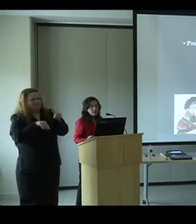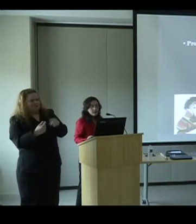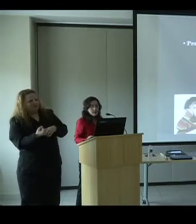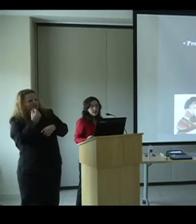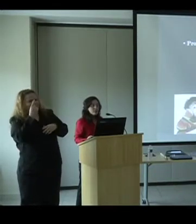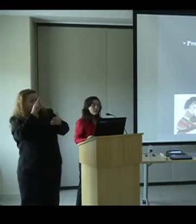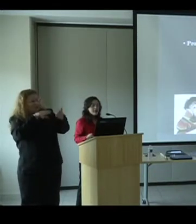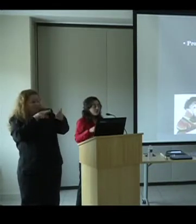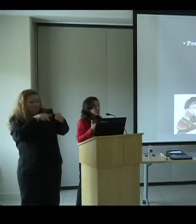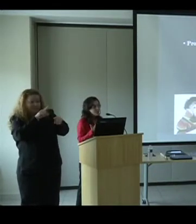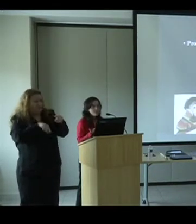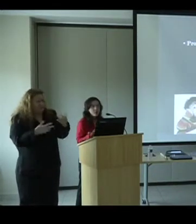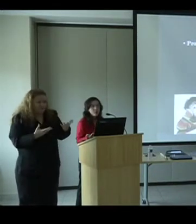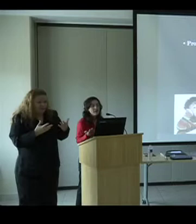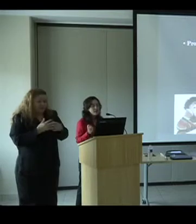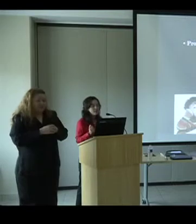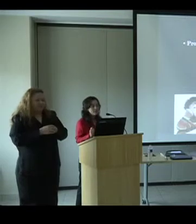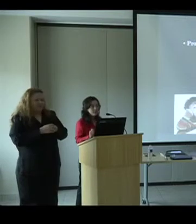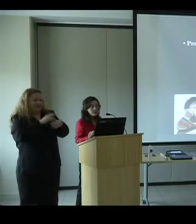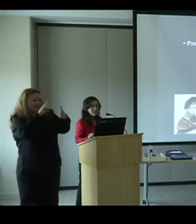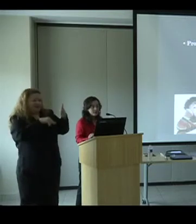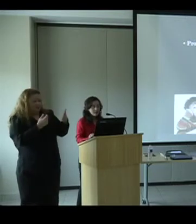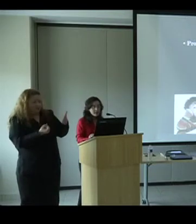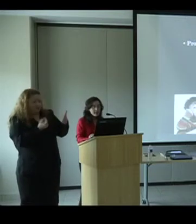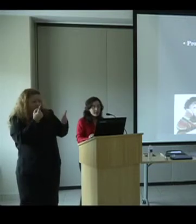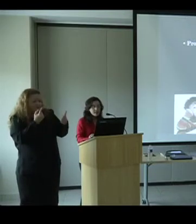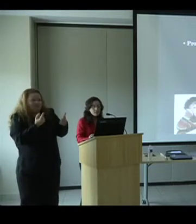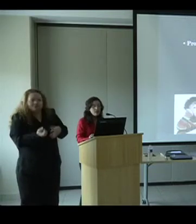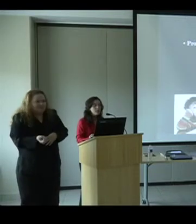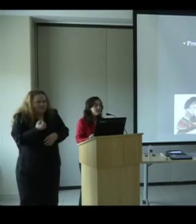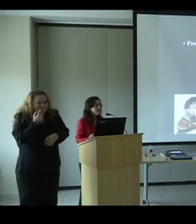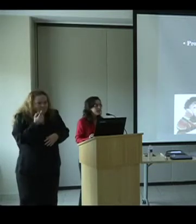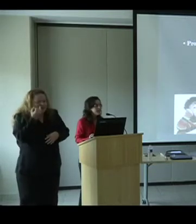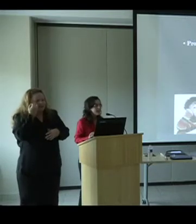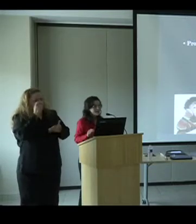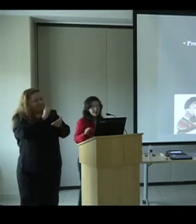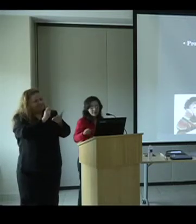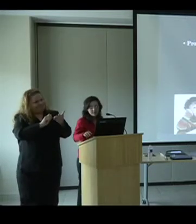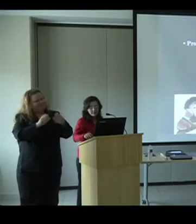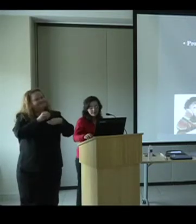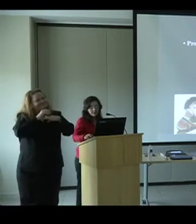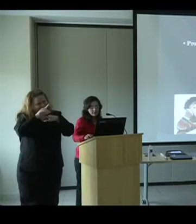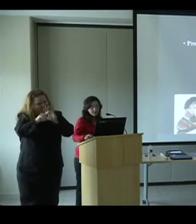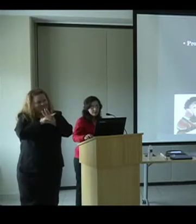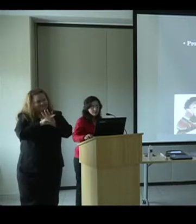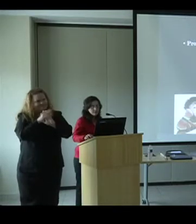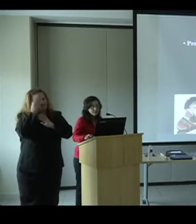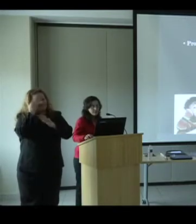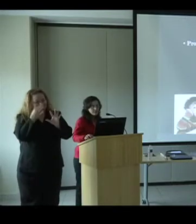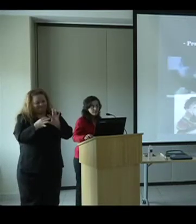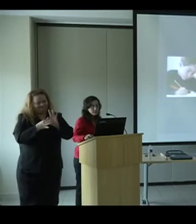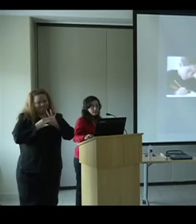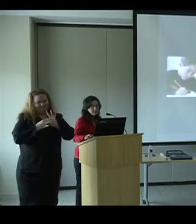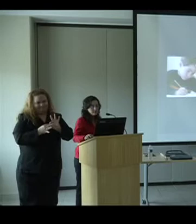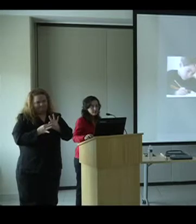dificultad en la comprensión Por obvias razones y la escritura puede también estar afectada